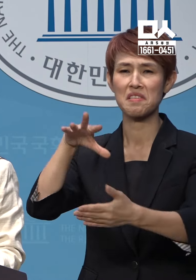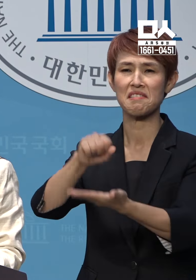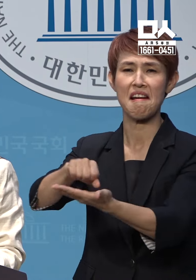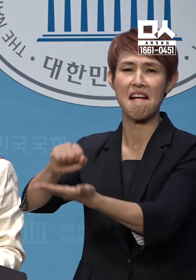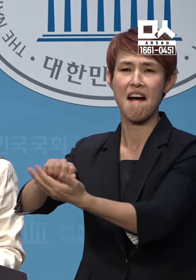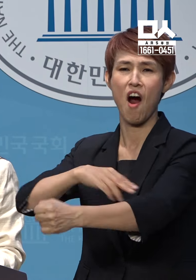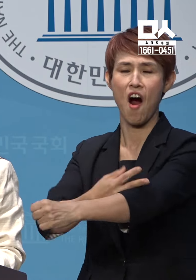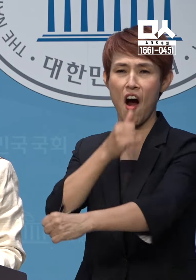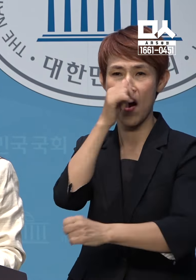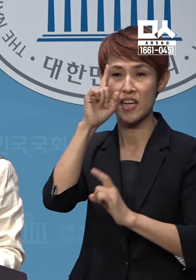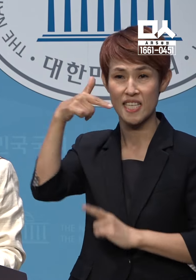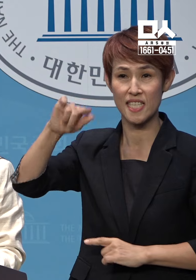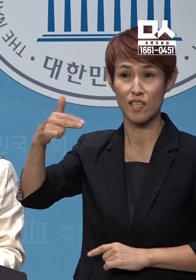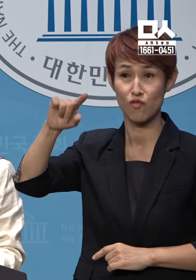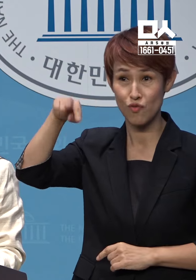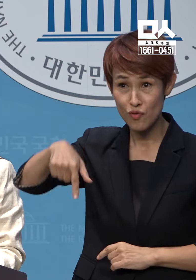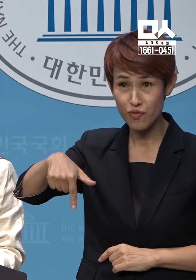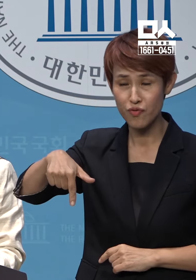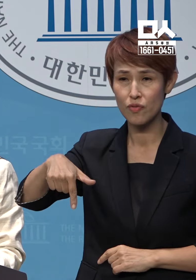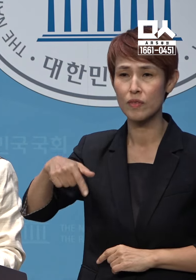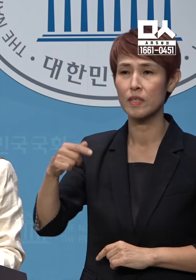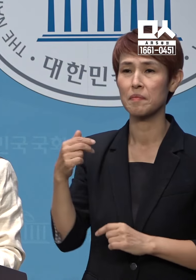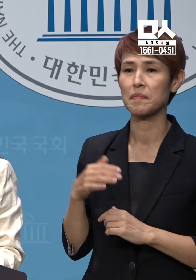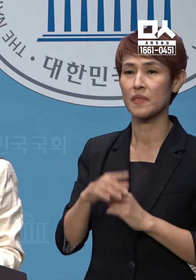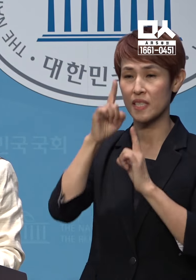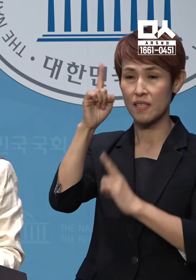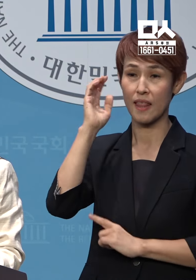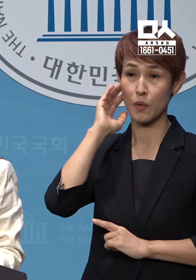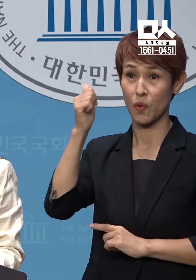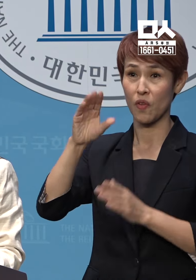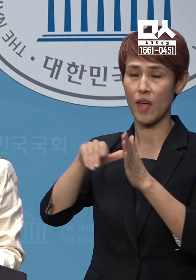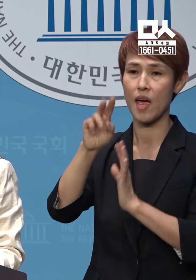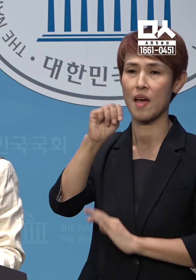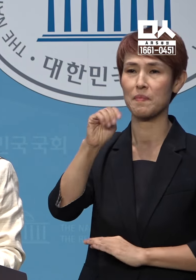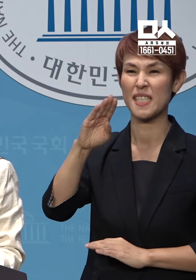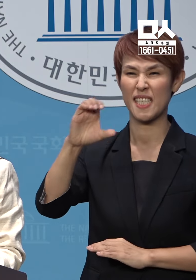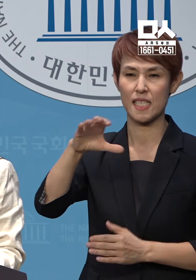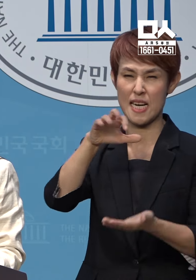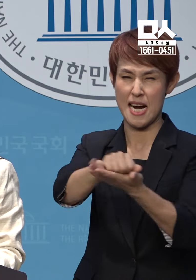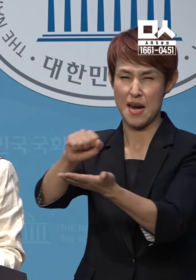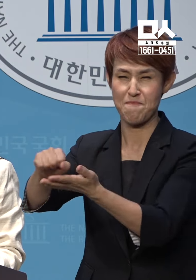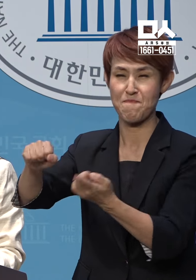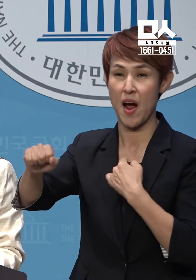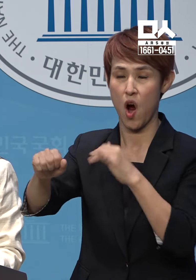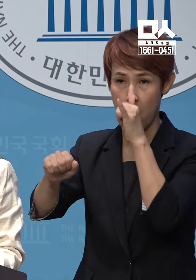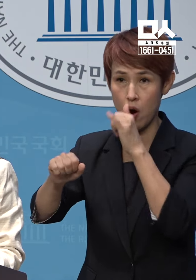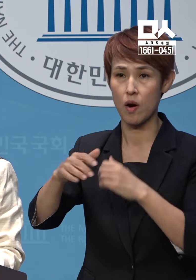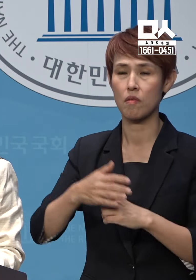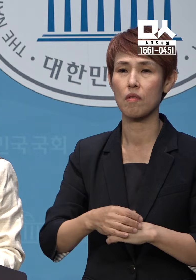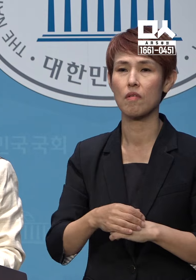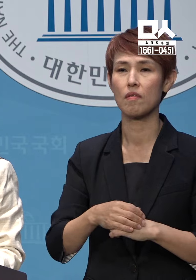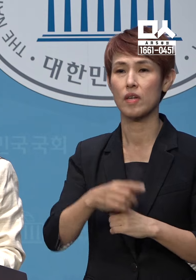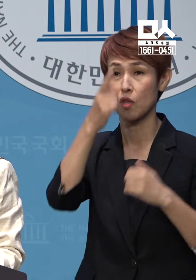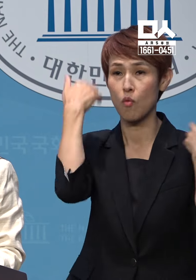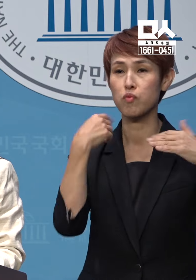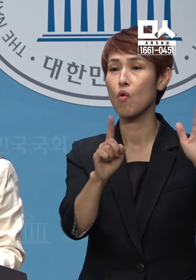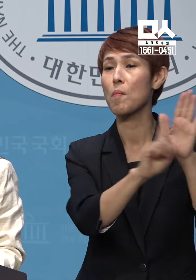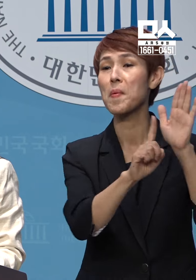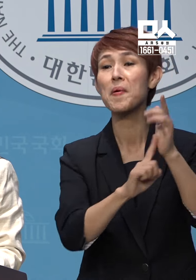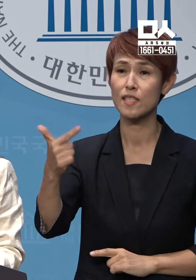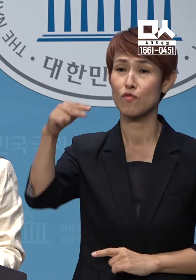이진숙은 이명박 정부 시절 MBC 장학의 앞장 석고 MBC 정권 홍보 방송으로 내은